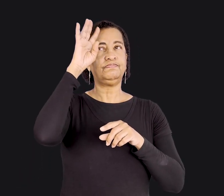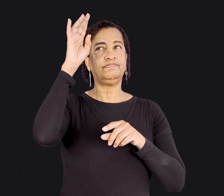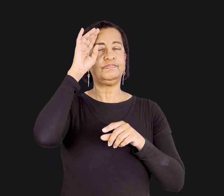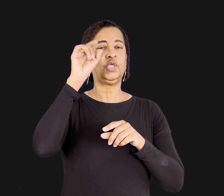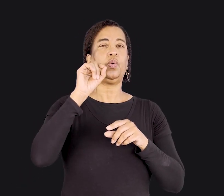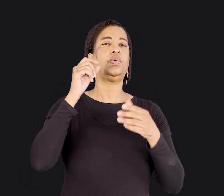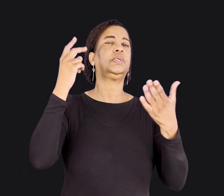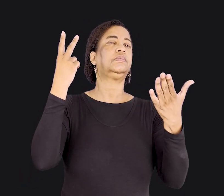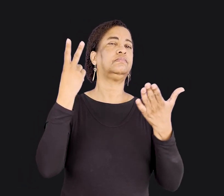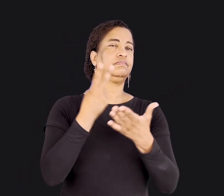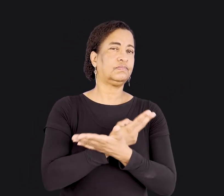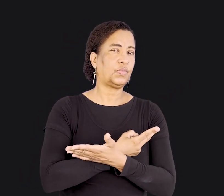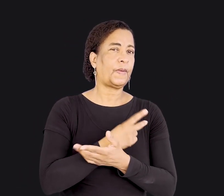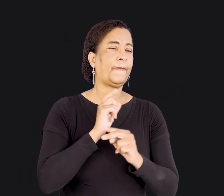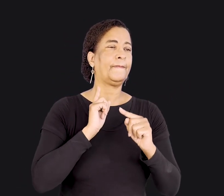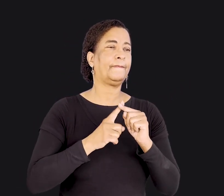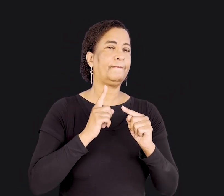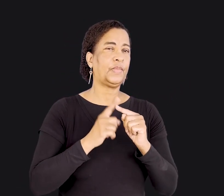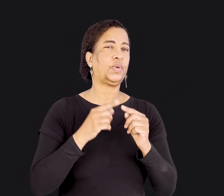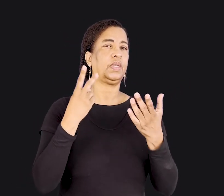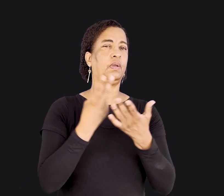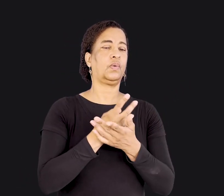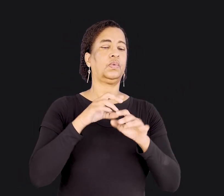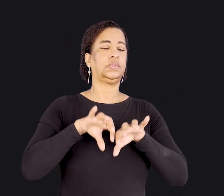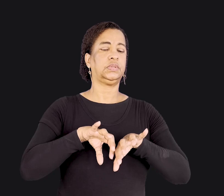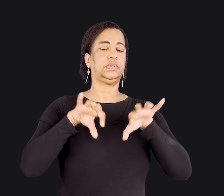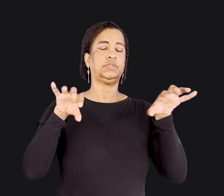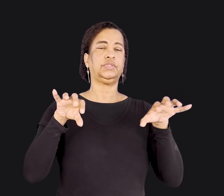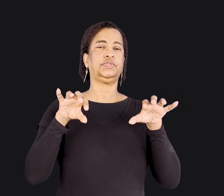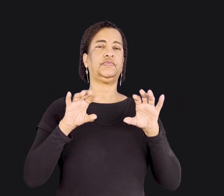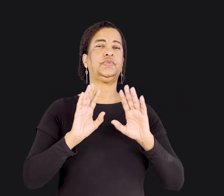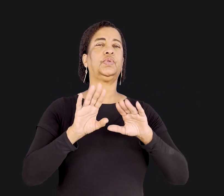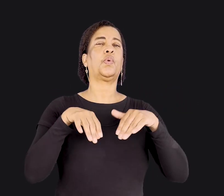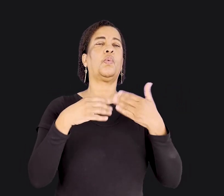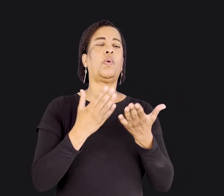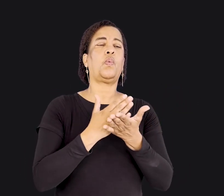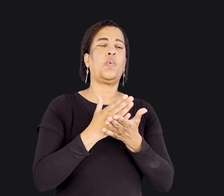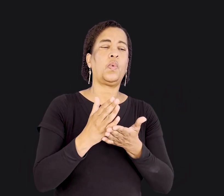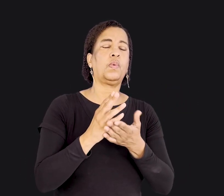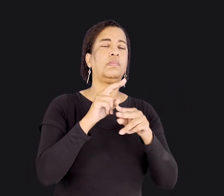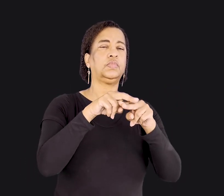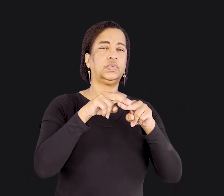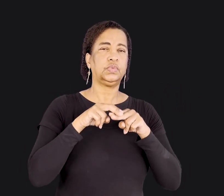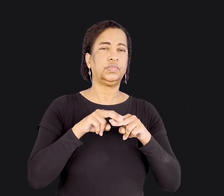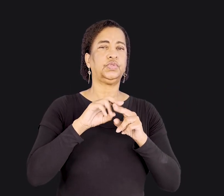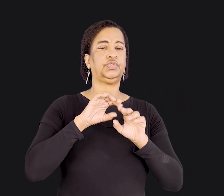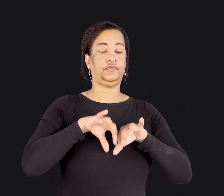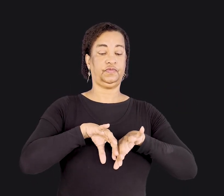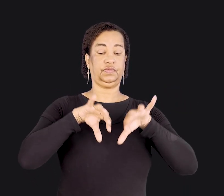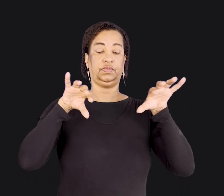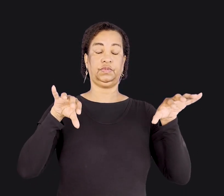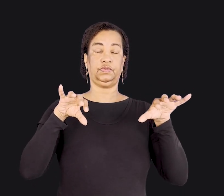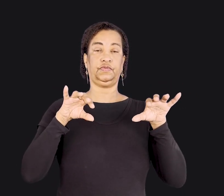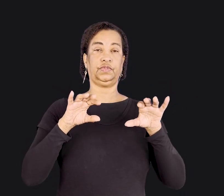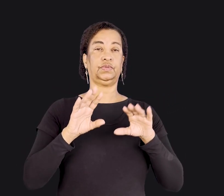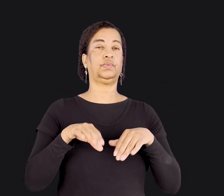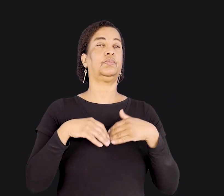o que está causando divisão. Qual é a origem e a causa da divisão? Qual é